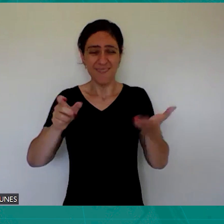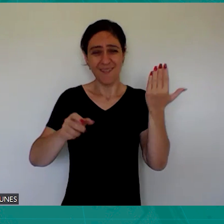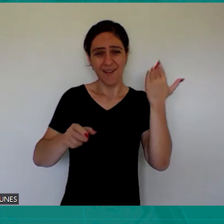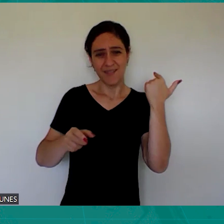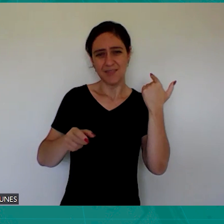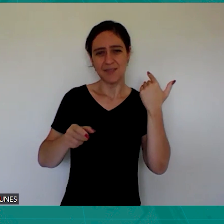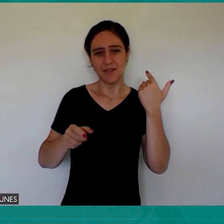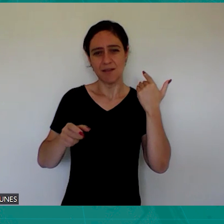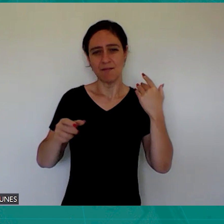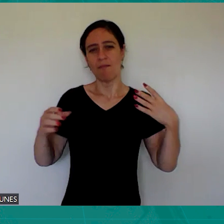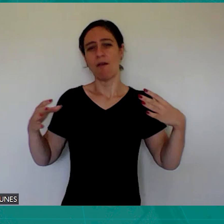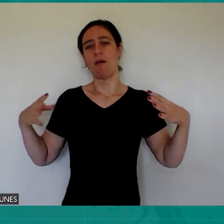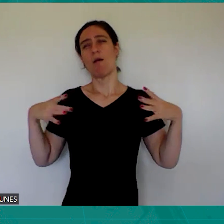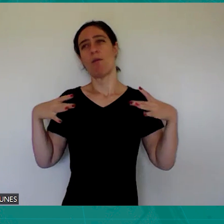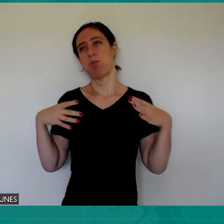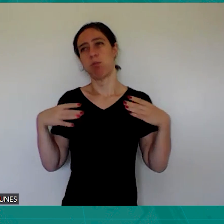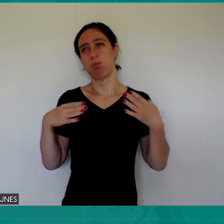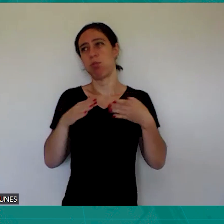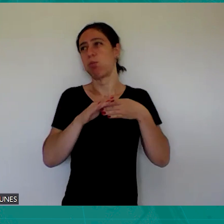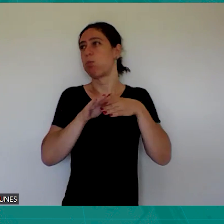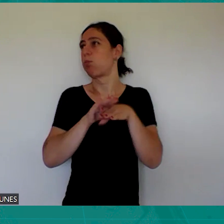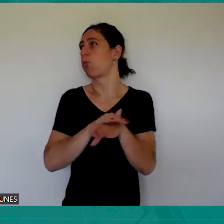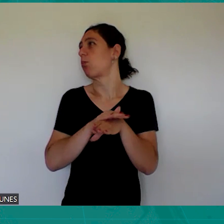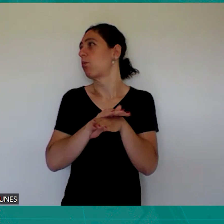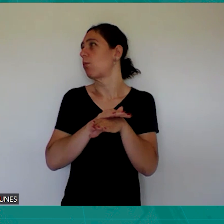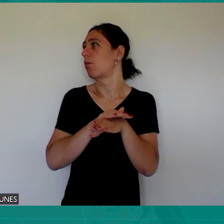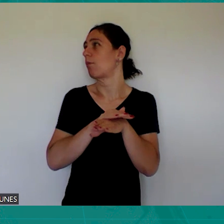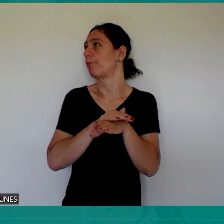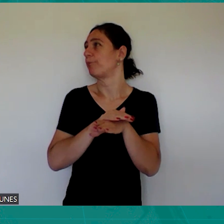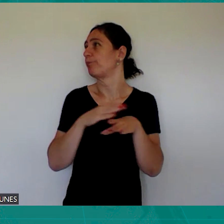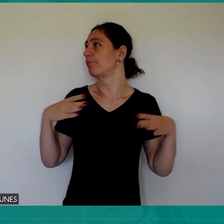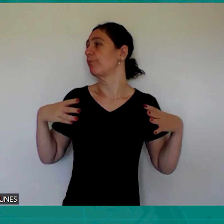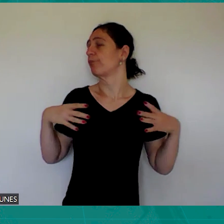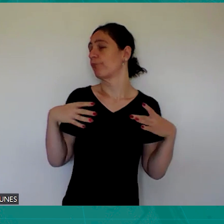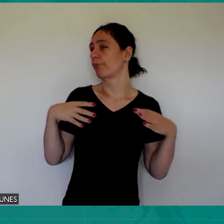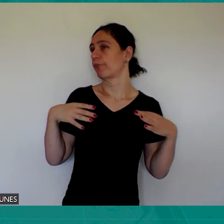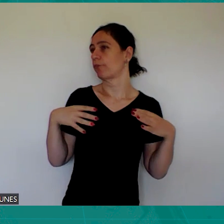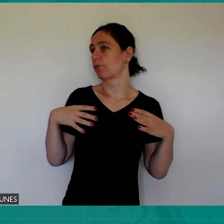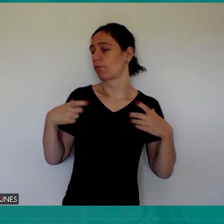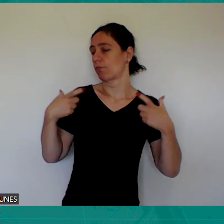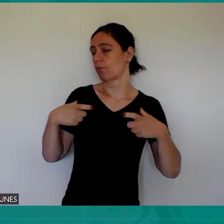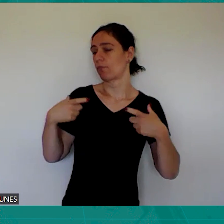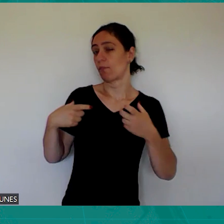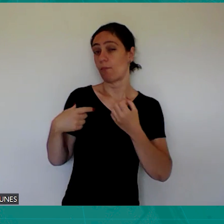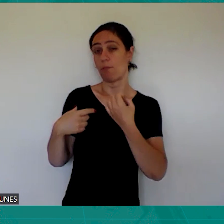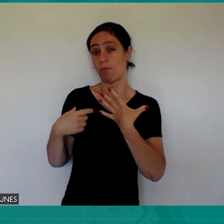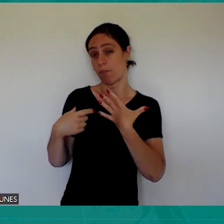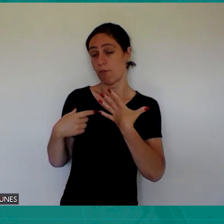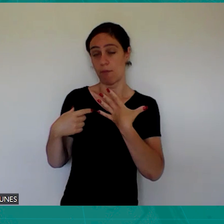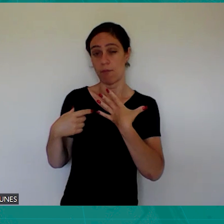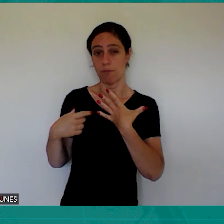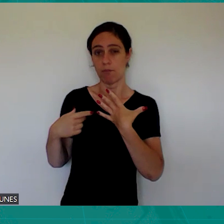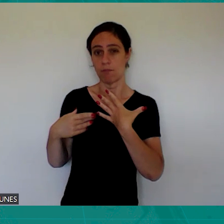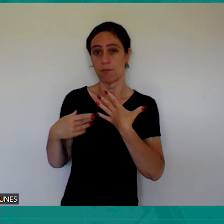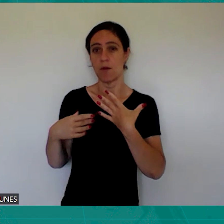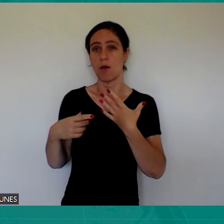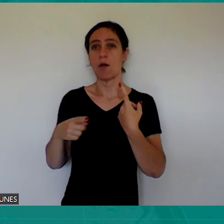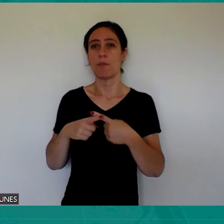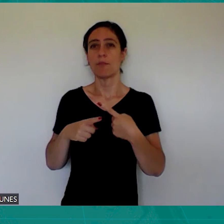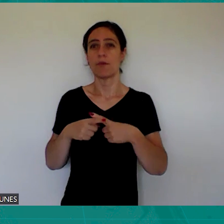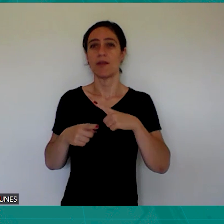situação, no seu ambiente em que estavam, né? Eles tinham muita intimidade e